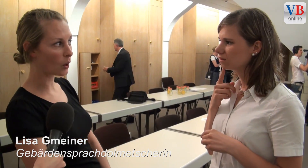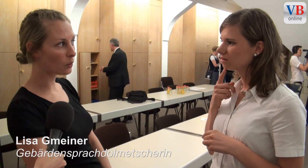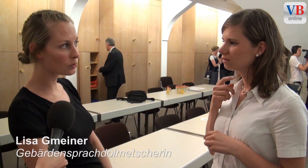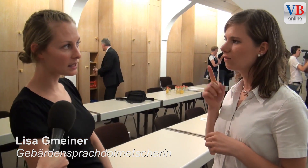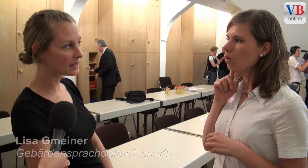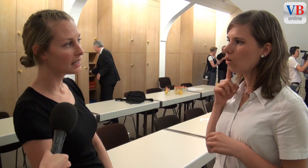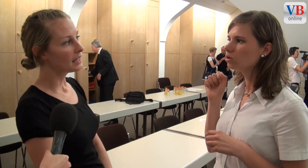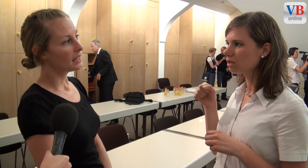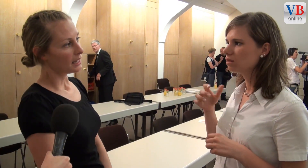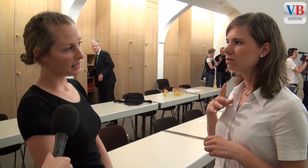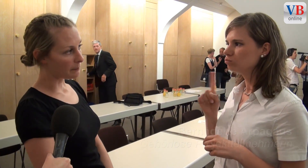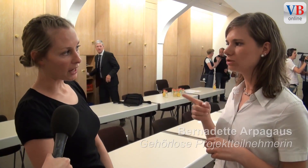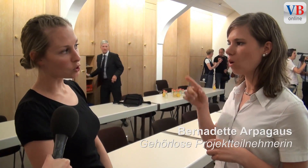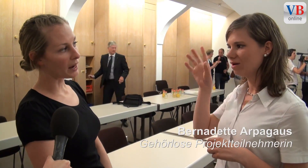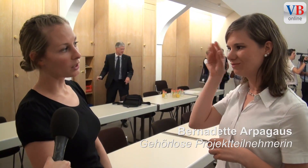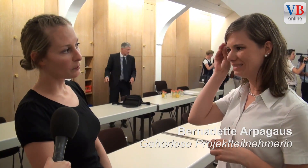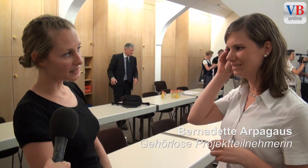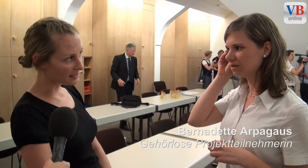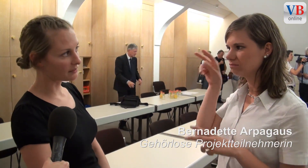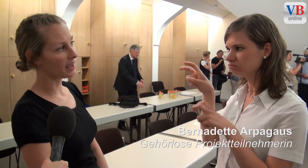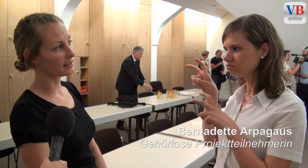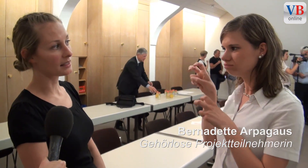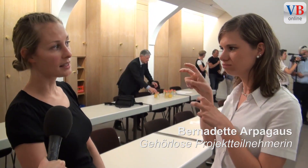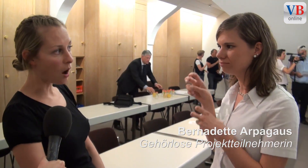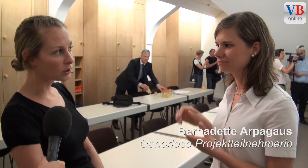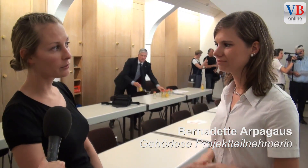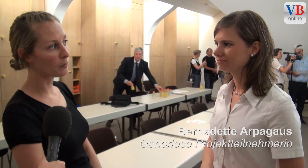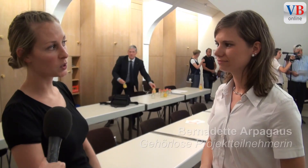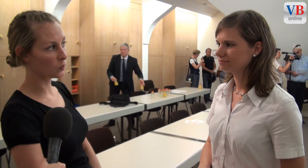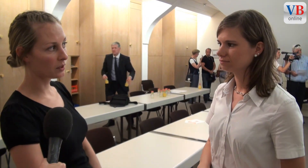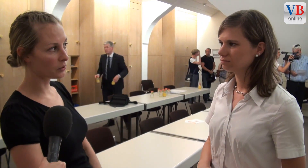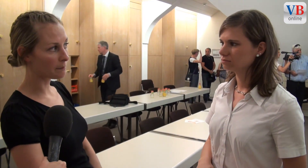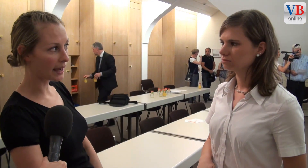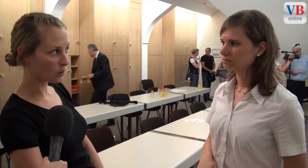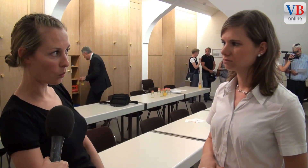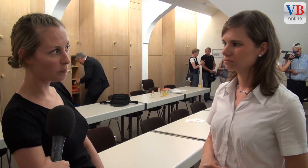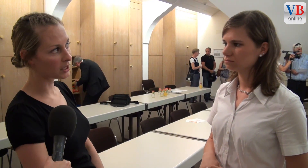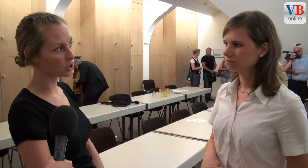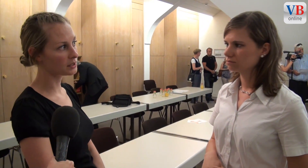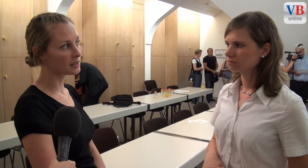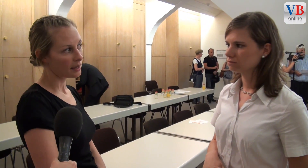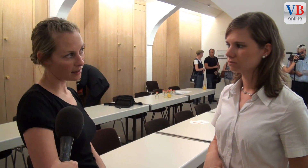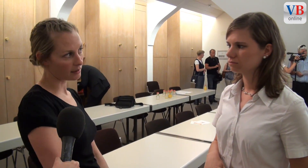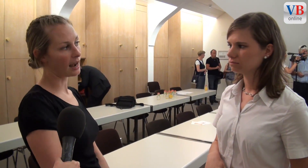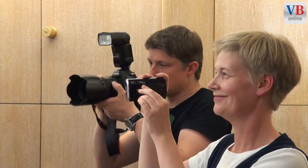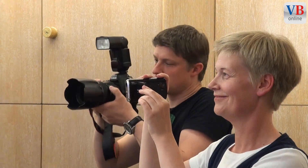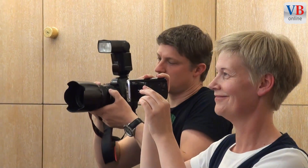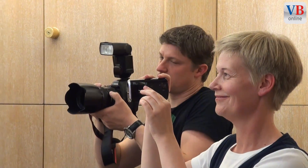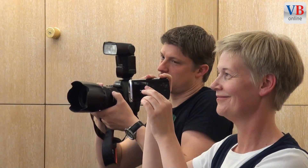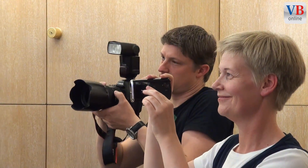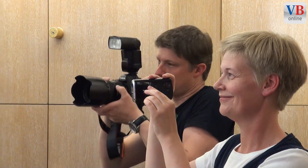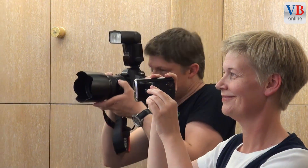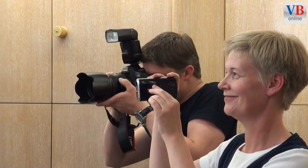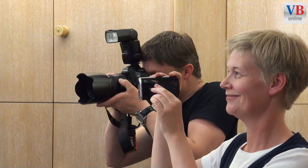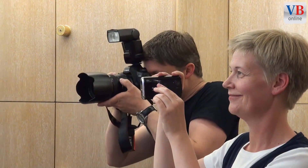Texte für Gehörlose in die Gebärdensprache übersetzt werden, dass sie auch die Informationen von den beiden Homepages erlangen